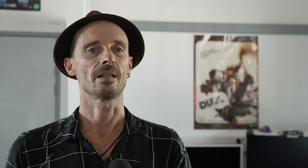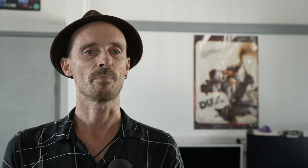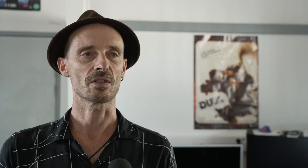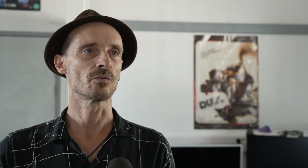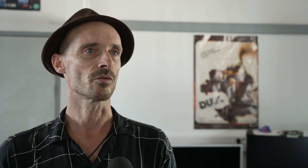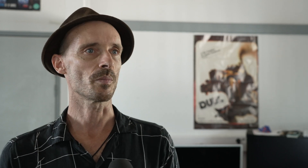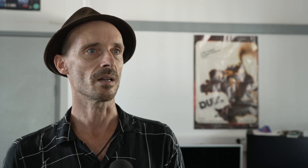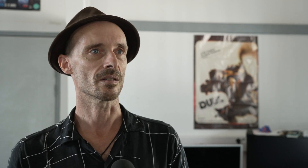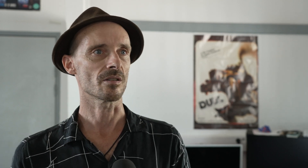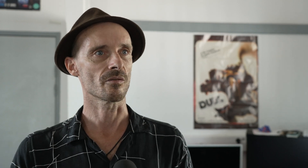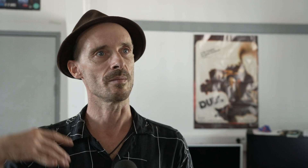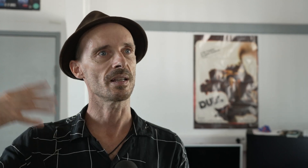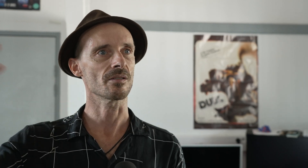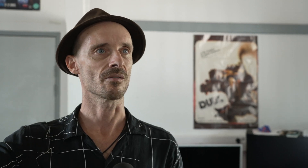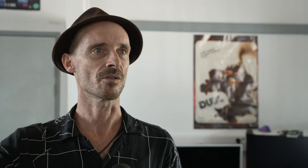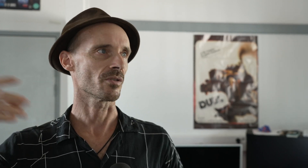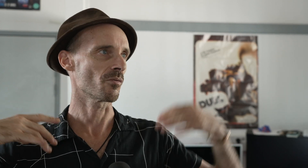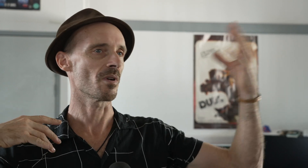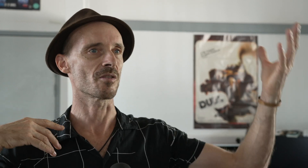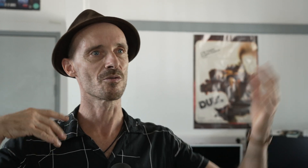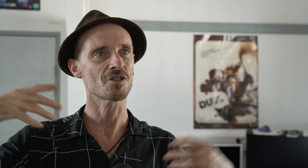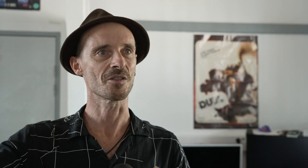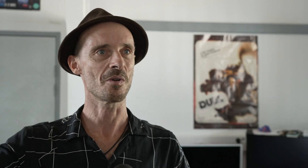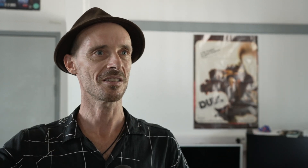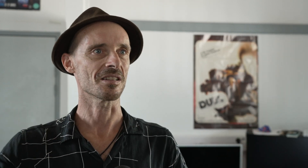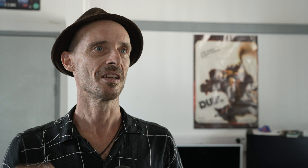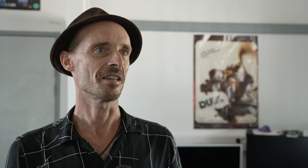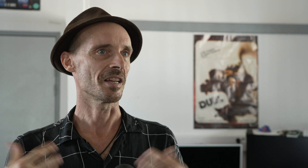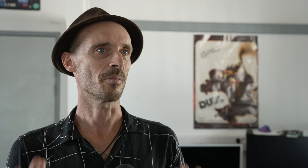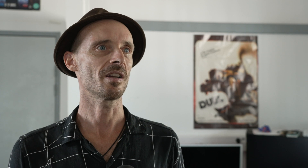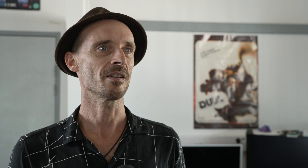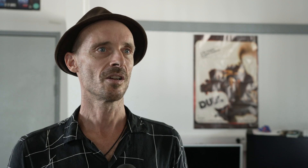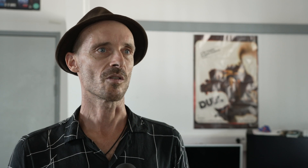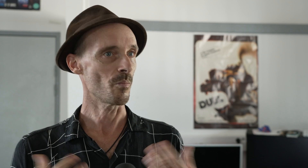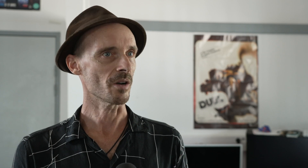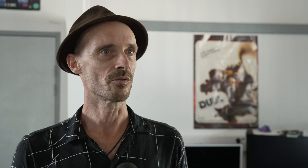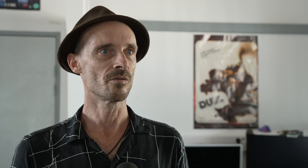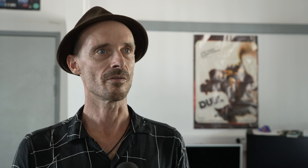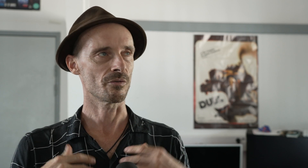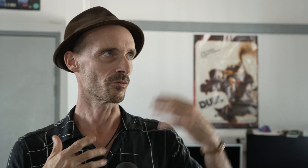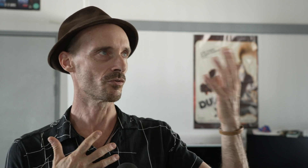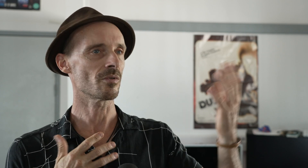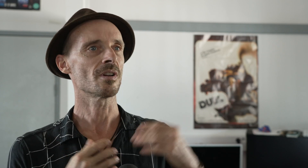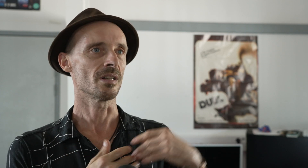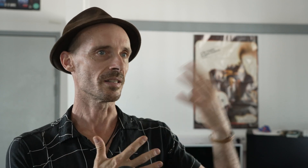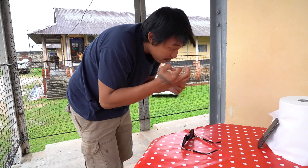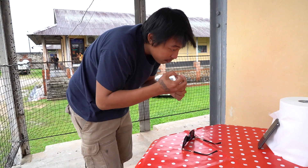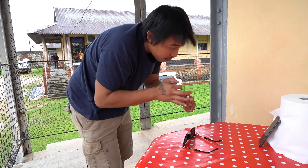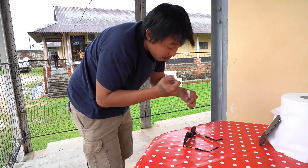les personnes dont on parle. C'est-à-dire on va les mettre dans un coin à gauche, à droite. Et après, quand on parle d'eux, il va falloir toujours les signer dans